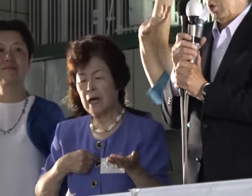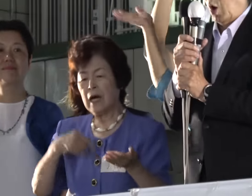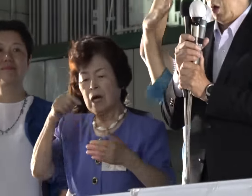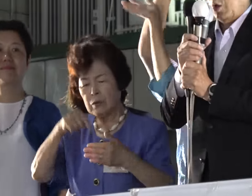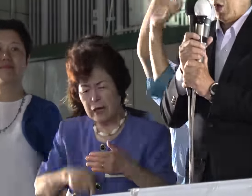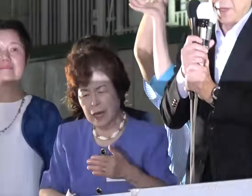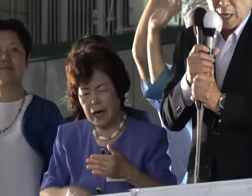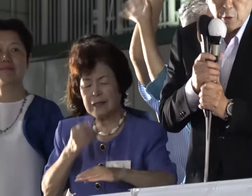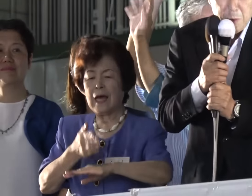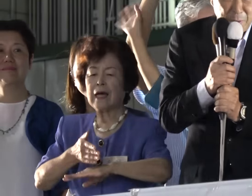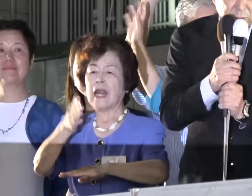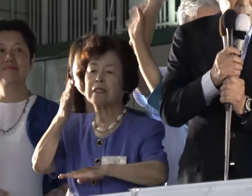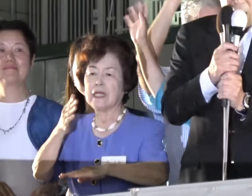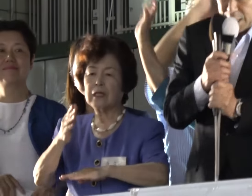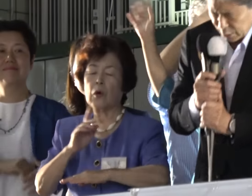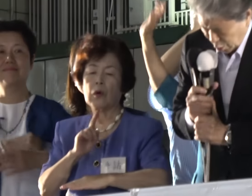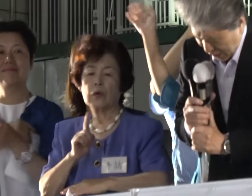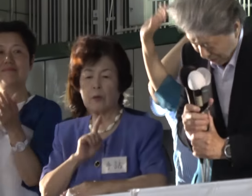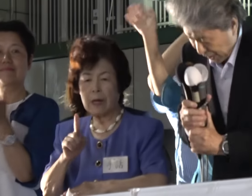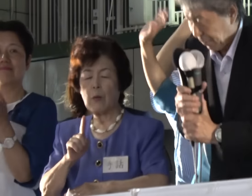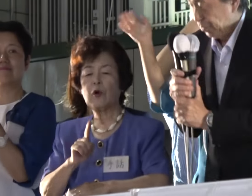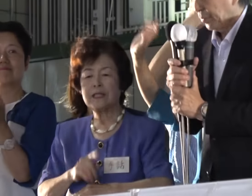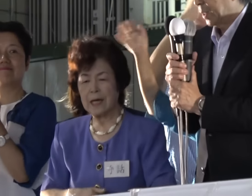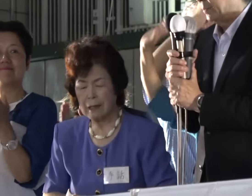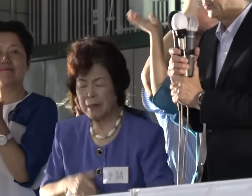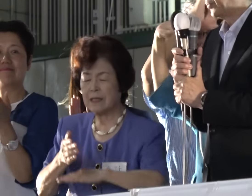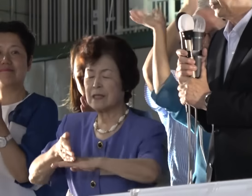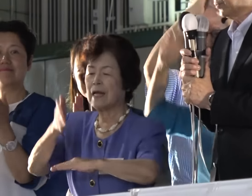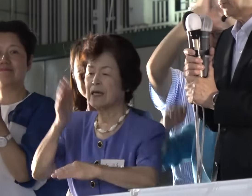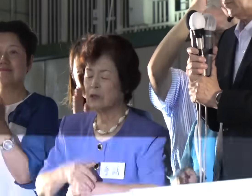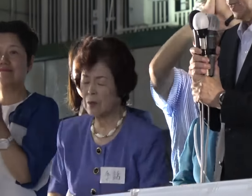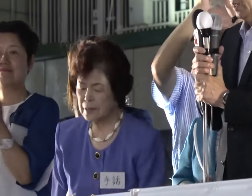謝の念を述べたいと思います。ありがとうございました。